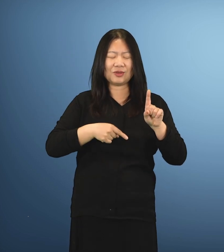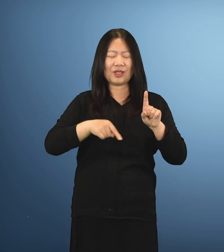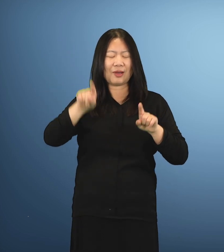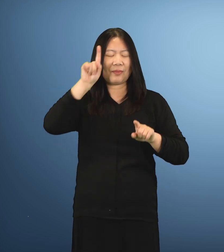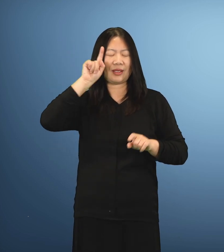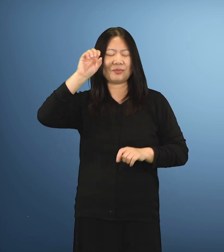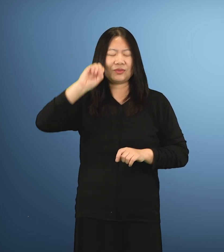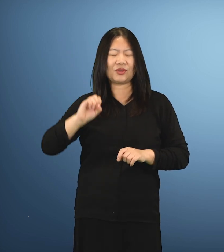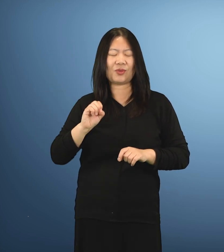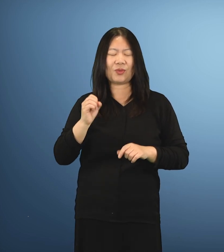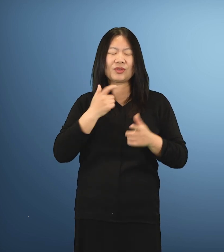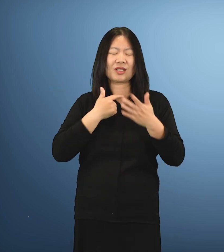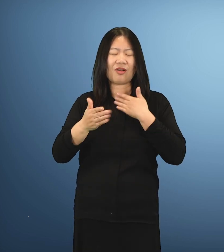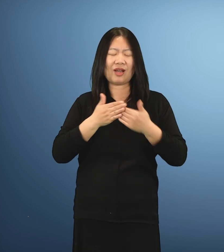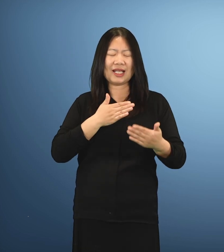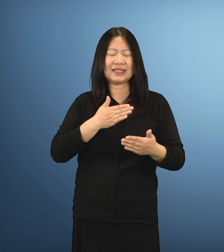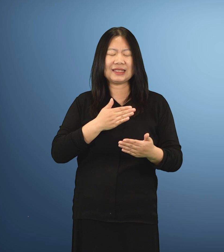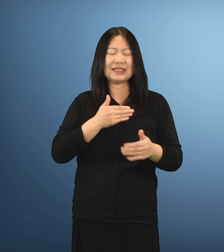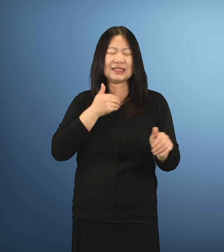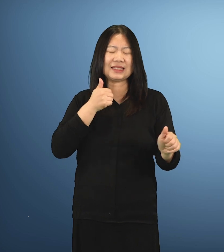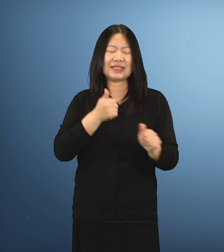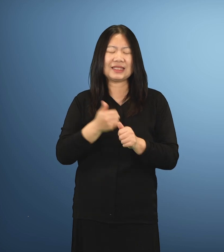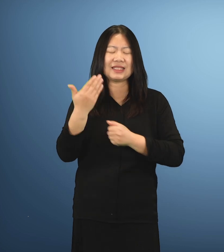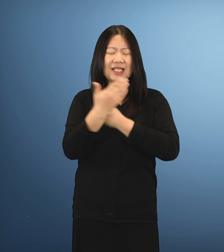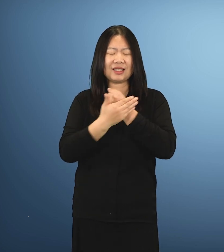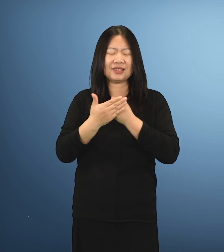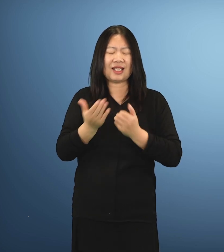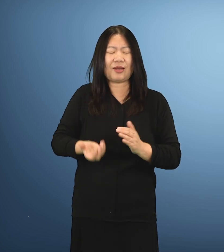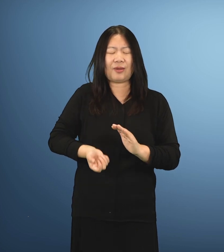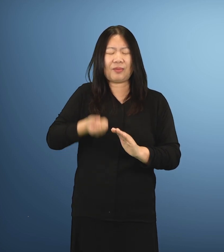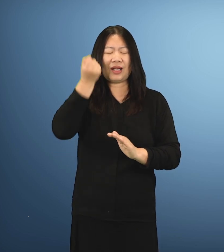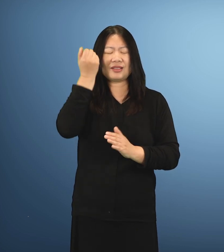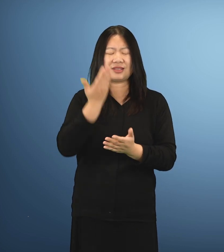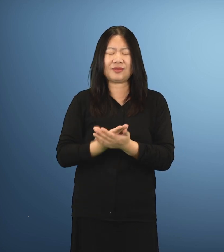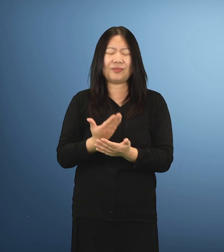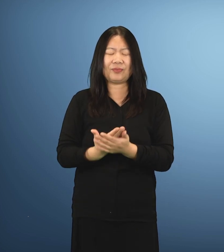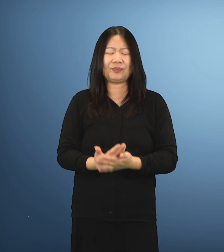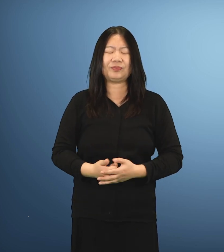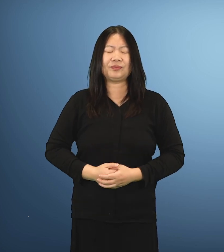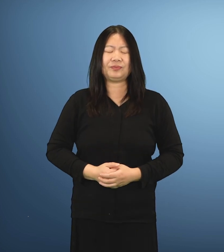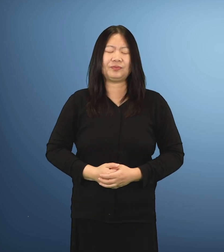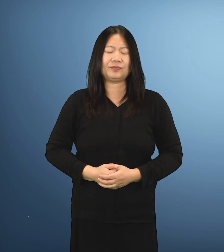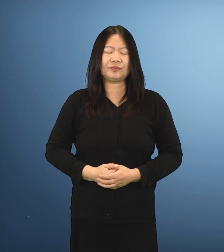경험하는 승리로운 은혜를 맛보게 하여 주시옵소서.